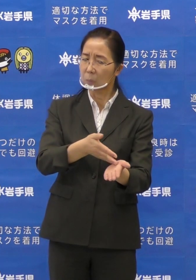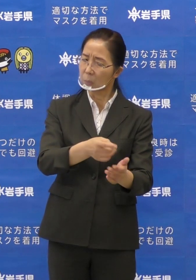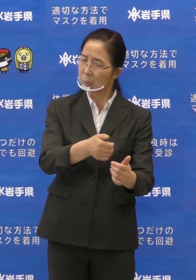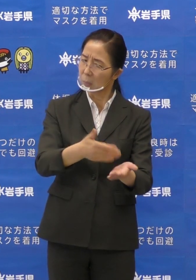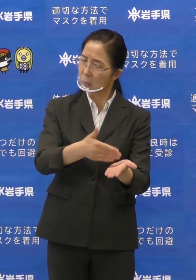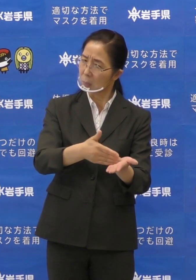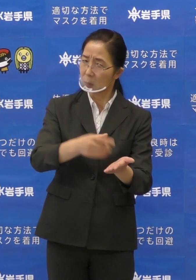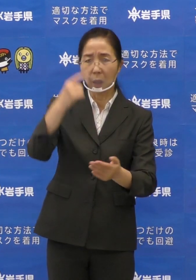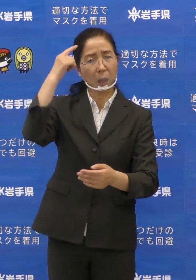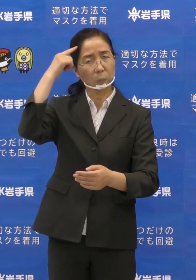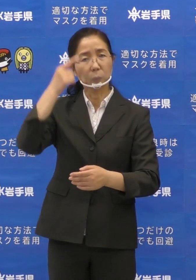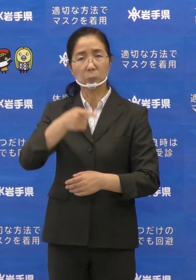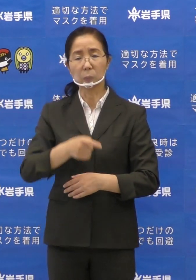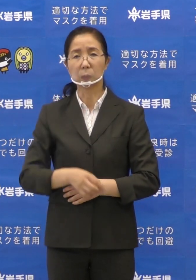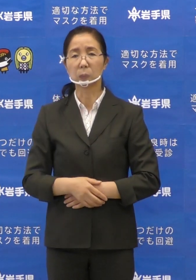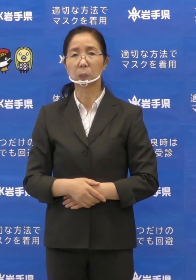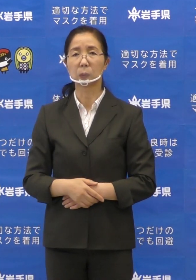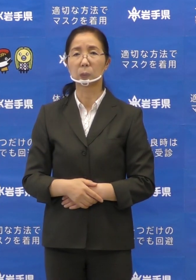思います。